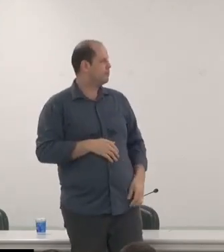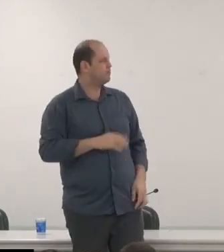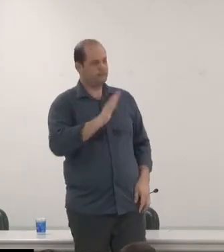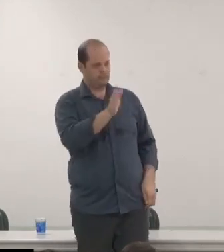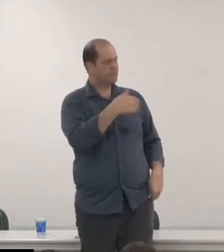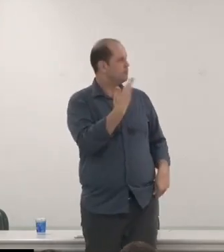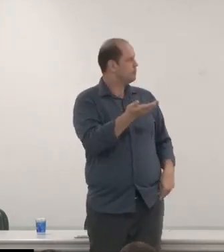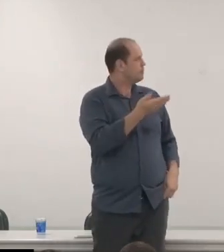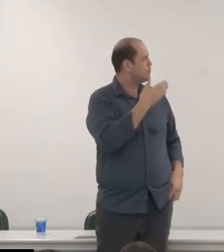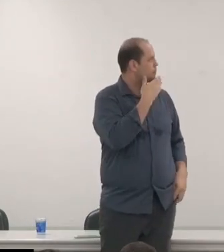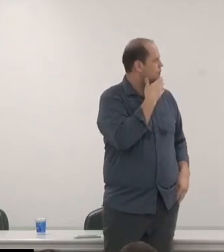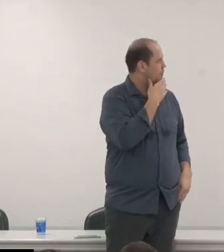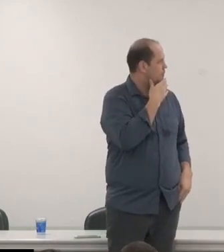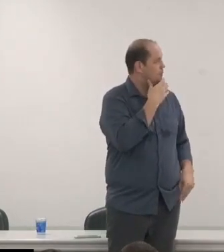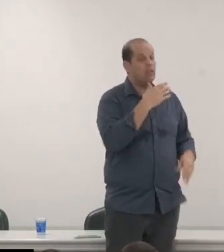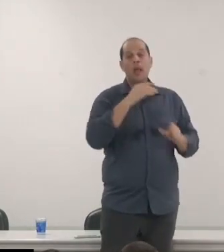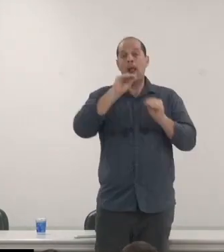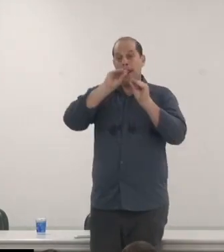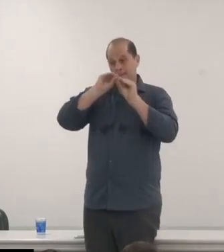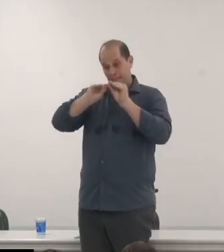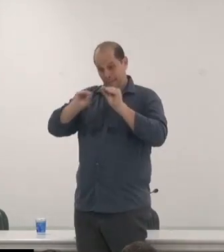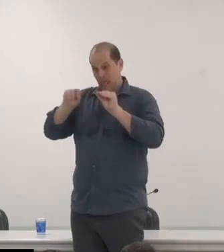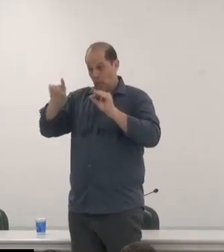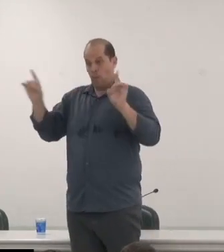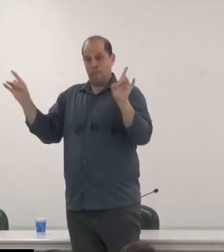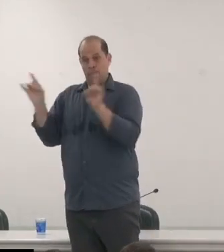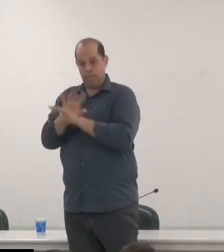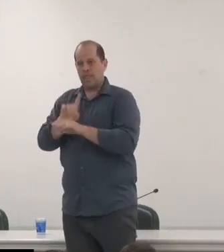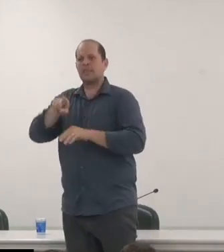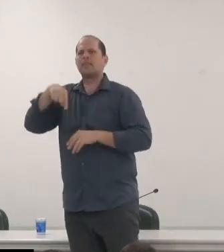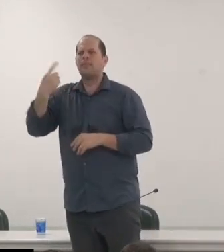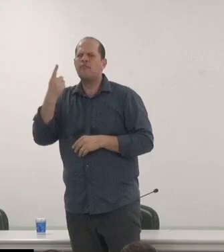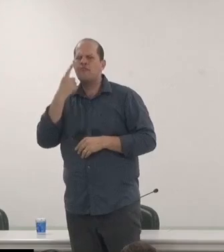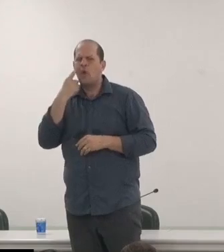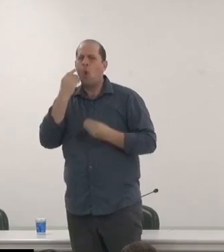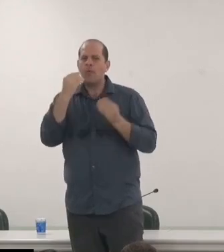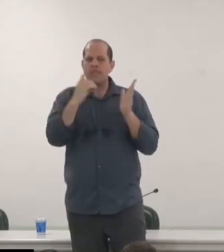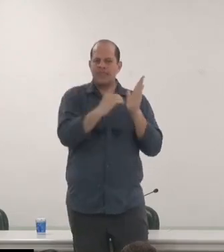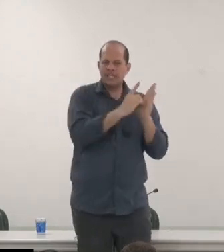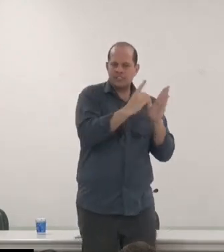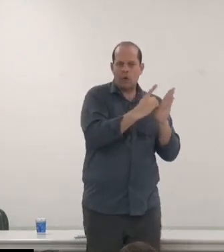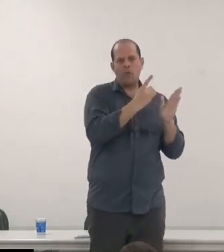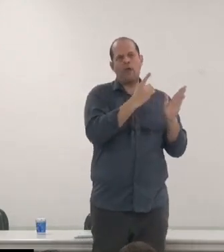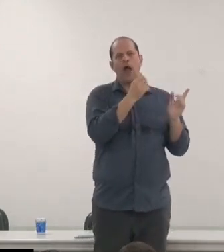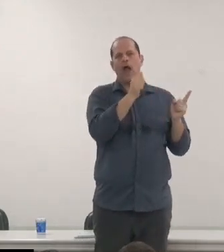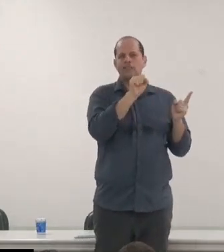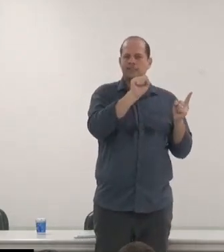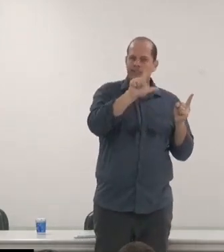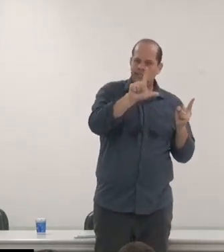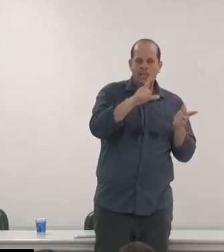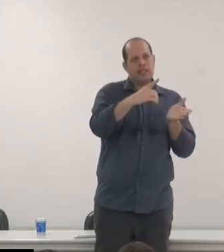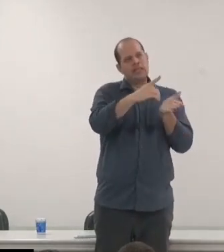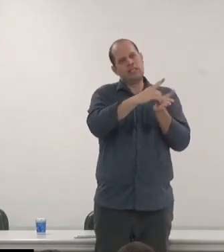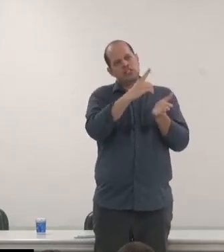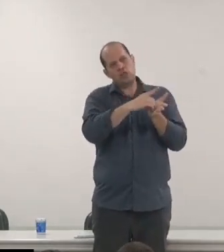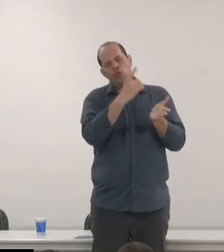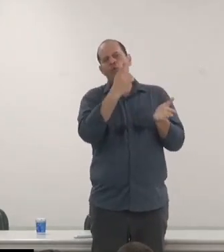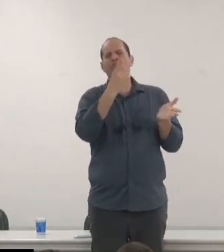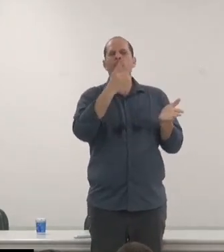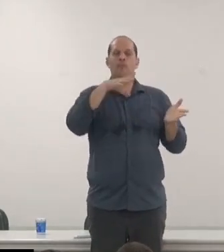nas influências, estava mais anotando de forma o léxico ali utilizado. E aí, após isso, eu fui usar dicionários. Aqui